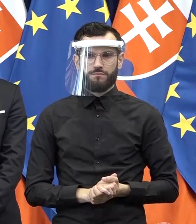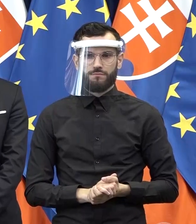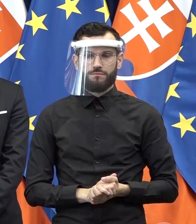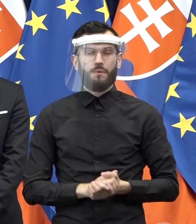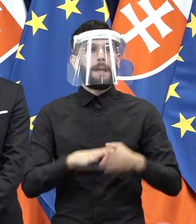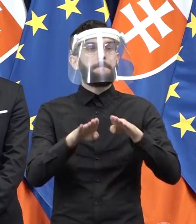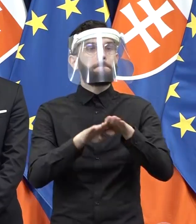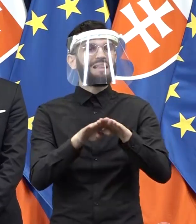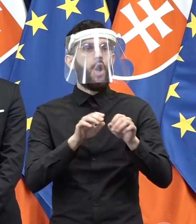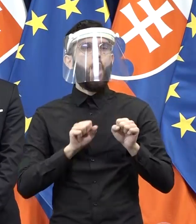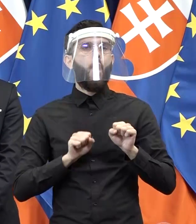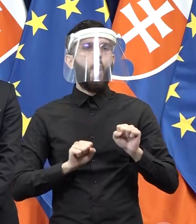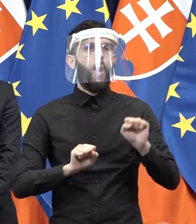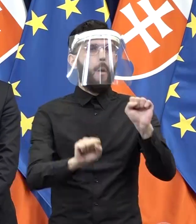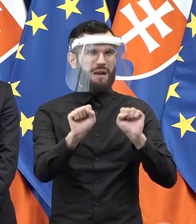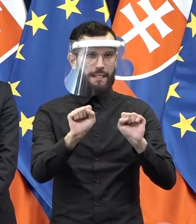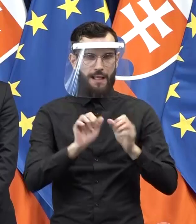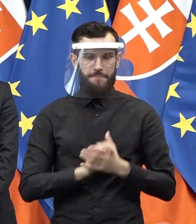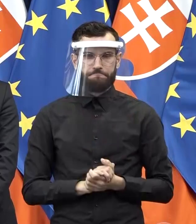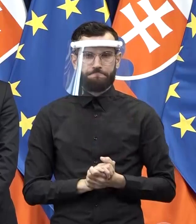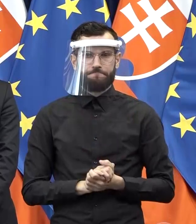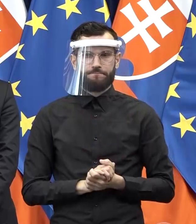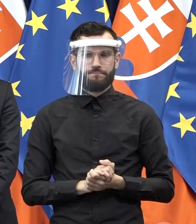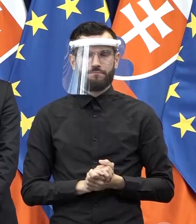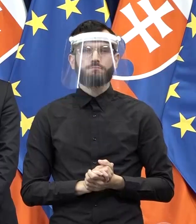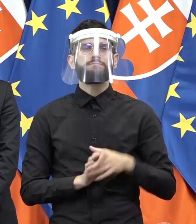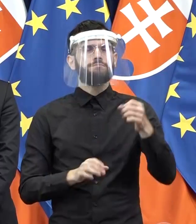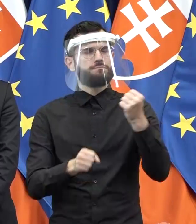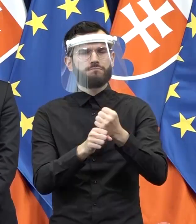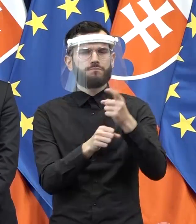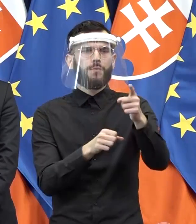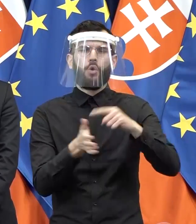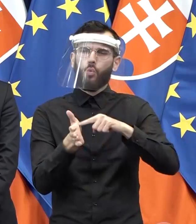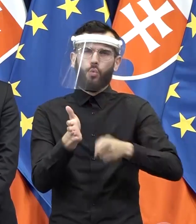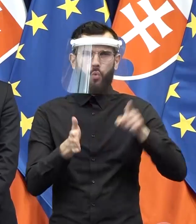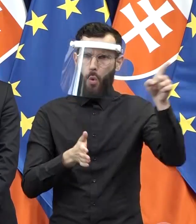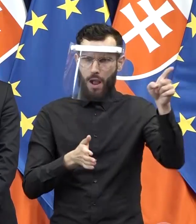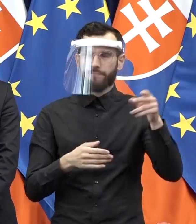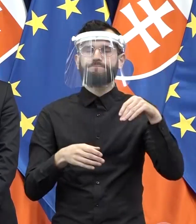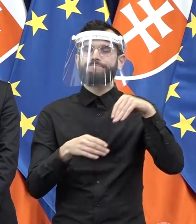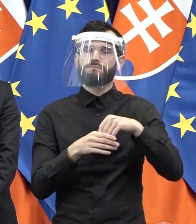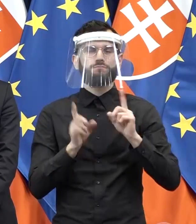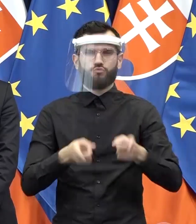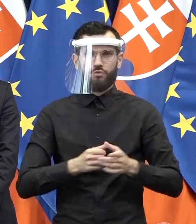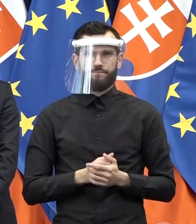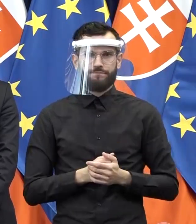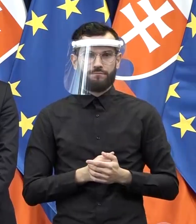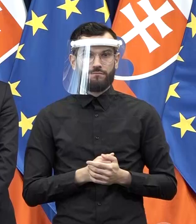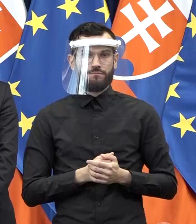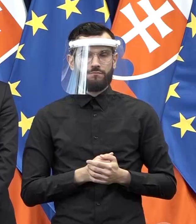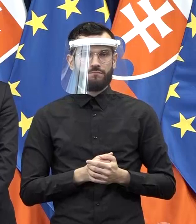Ministerstvo obrany dostane za úlohu, aby identifikovalo tých